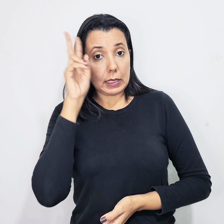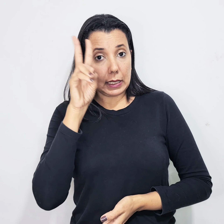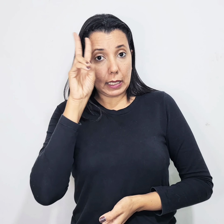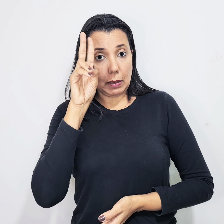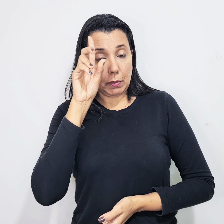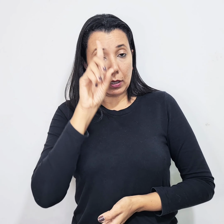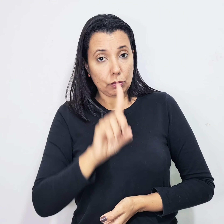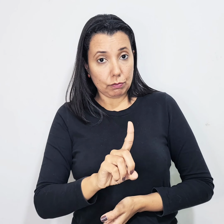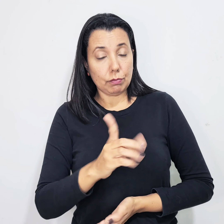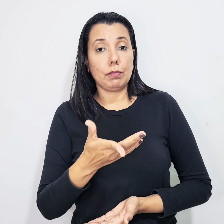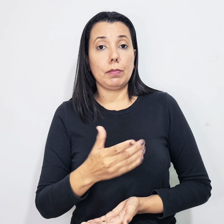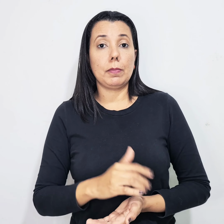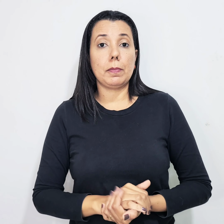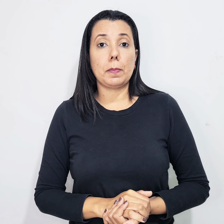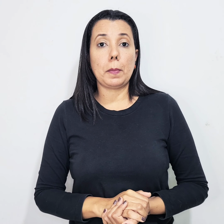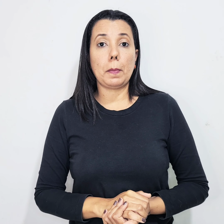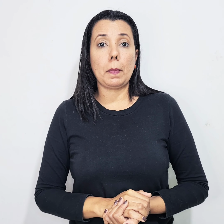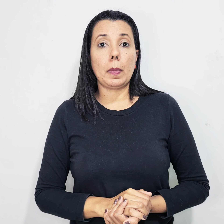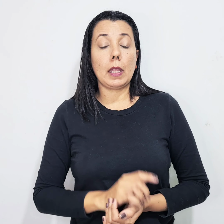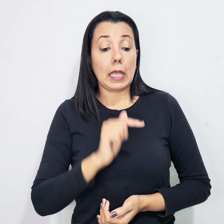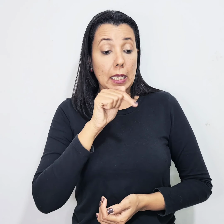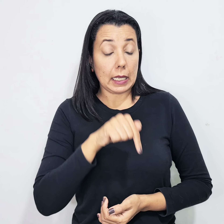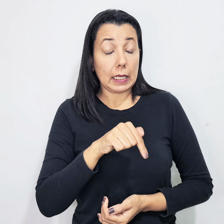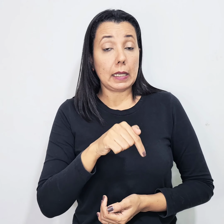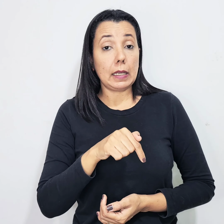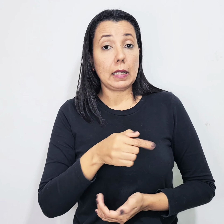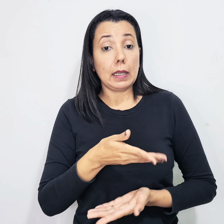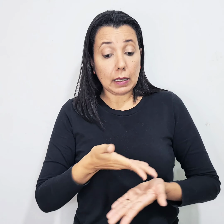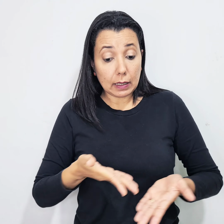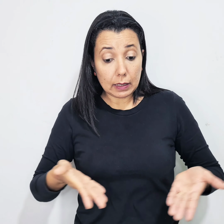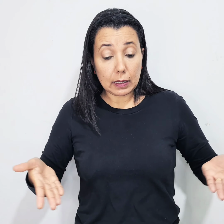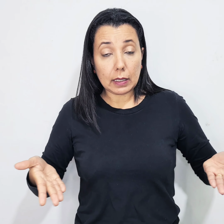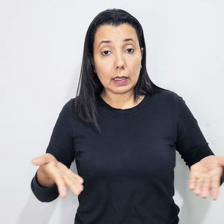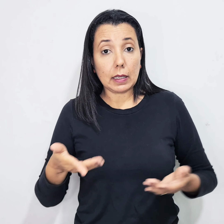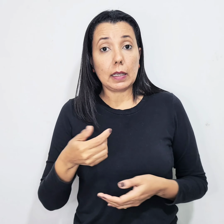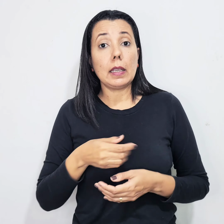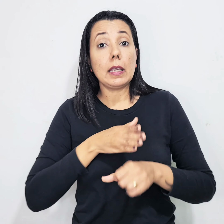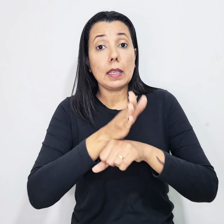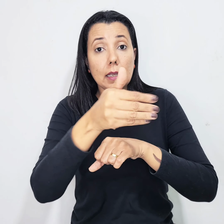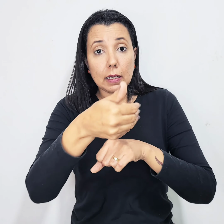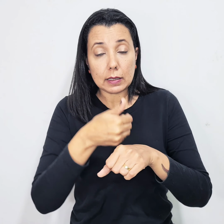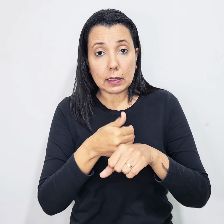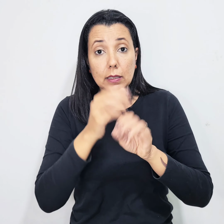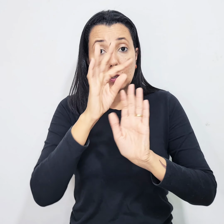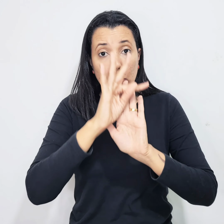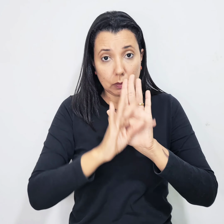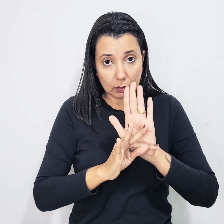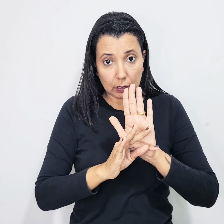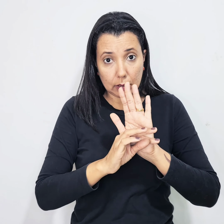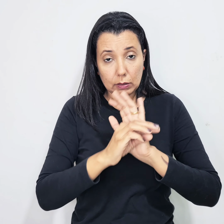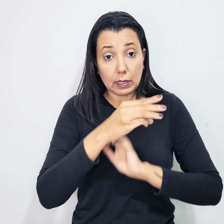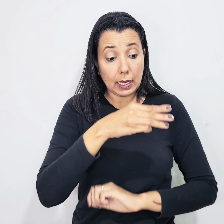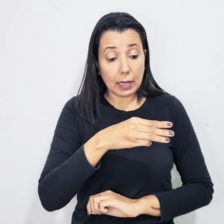diretora. Clique no link a seguir e acesse o texto da MP